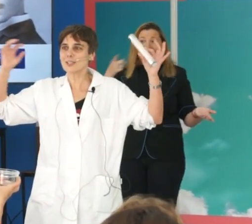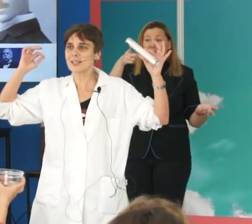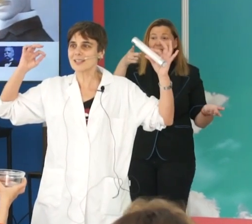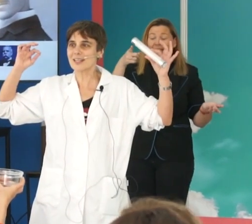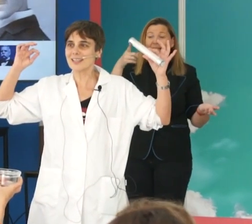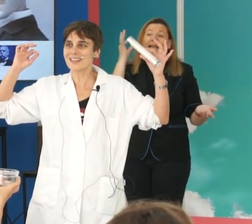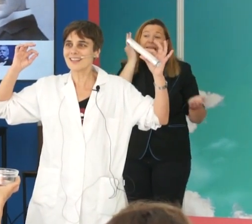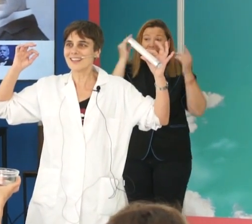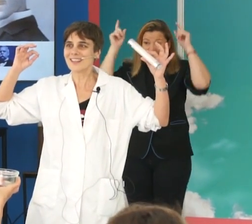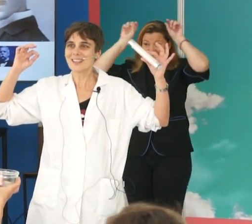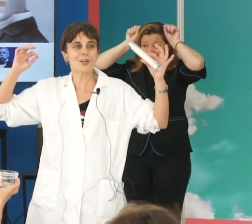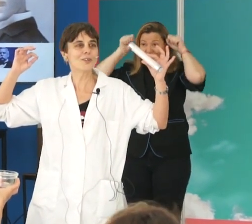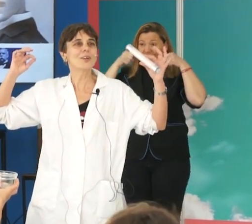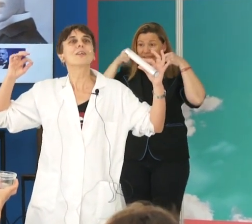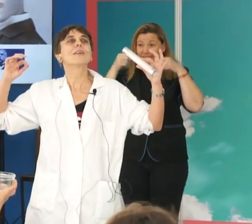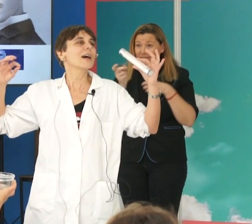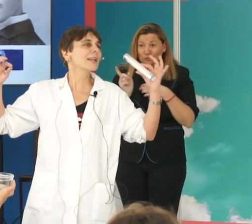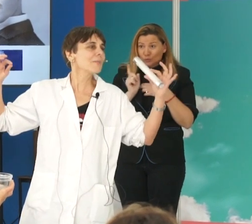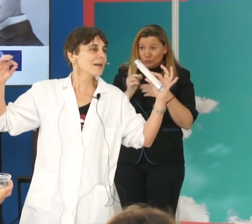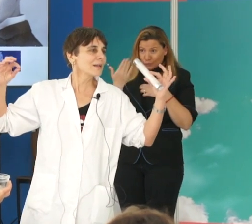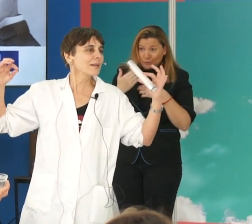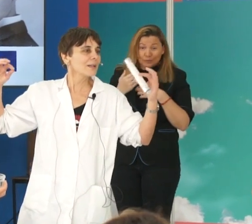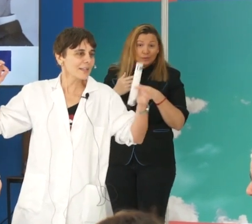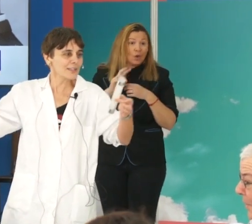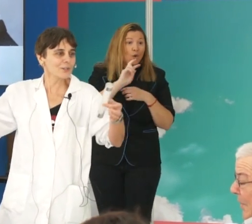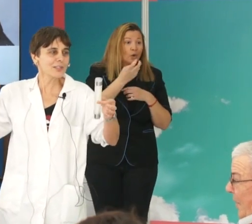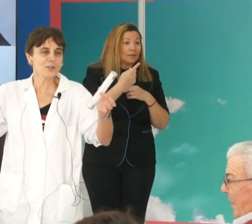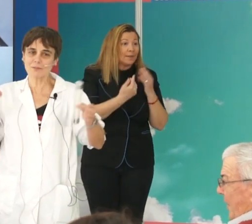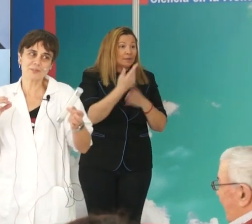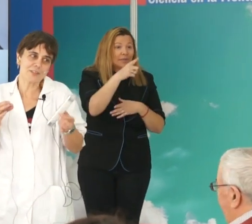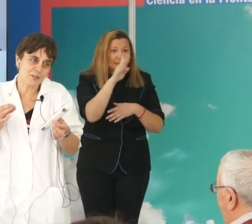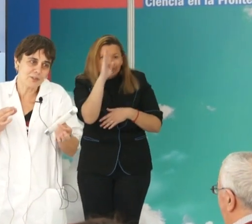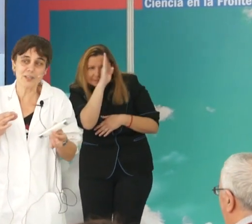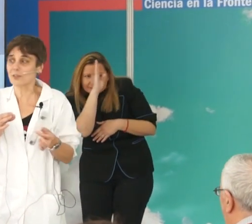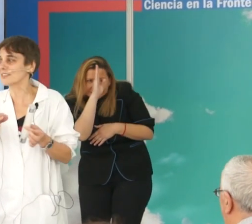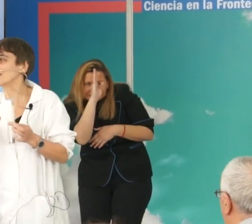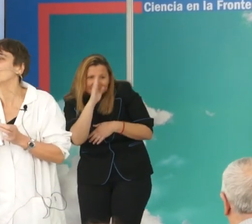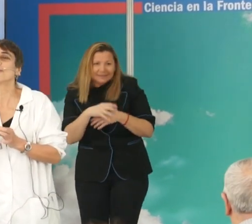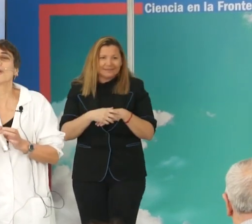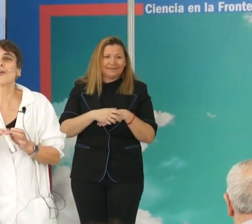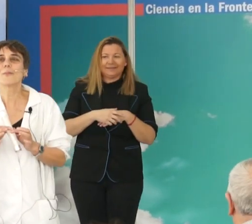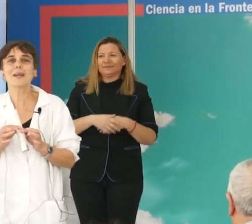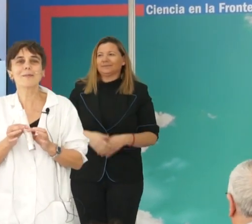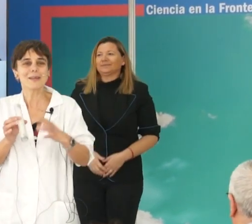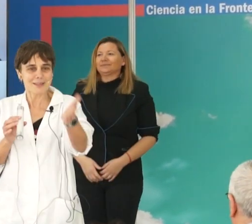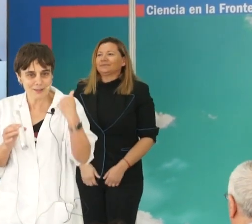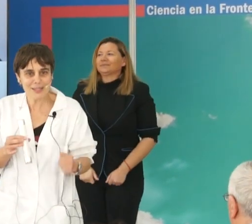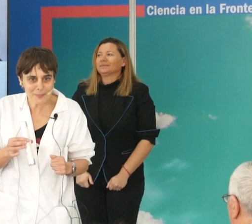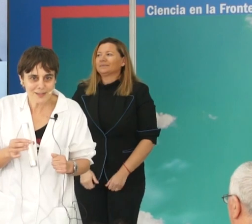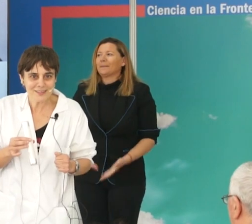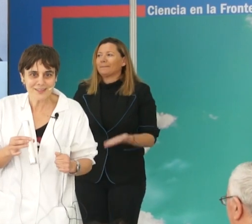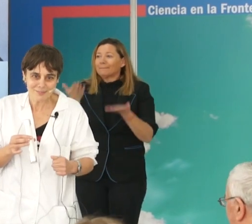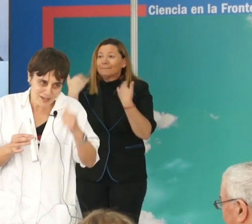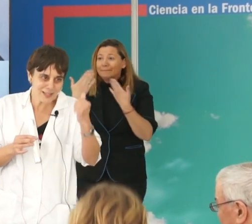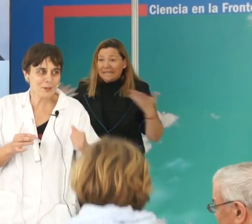¿La niña de las colitas quiere salir? ¿No? ¿Alguien más? ¿El que se esconde? ¿No? Si se esconde no es que no quiere salir. Bueno, venga, ven. ¿Te